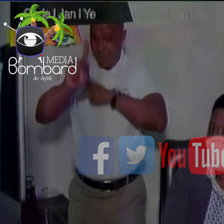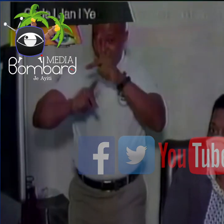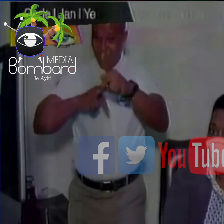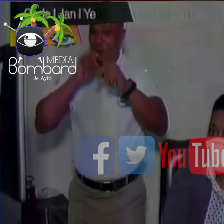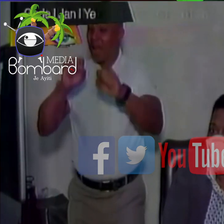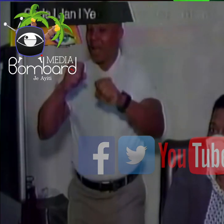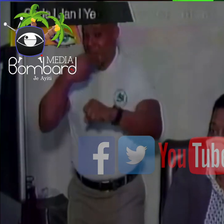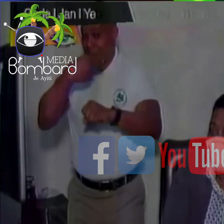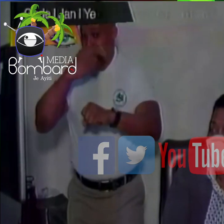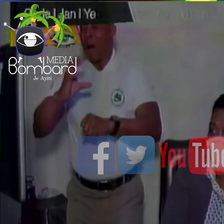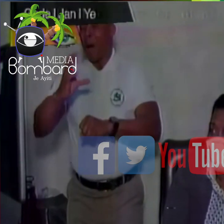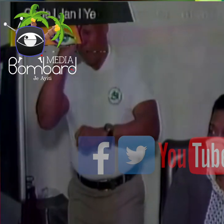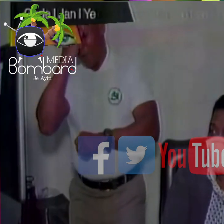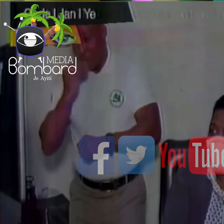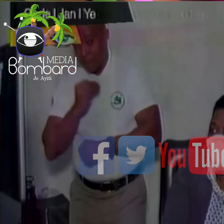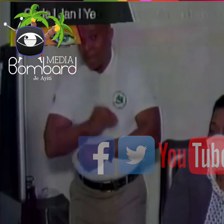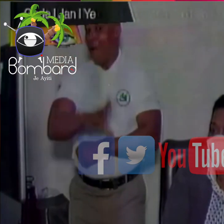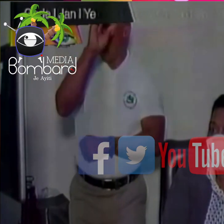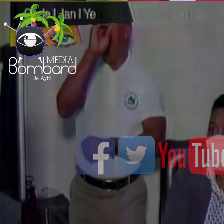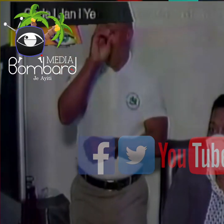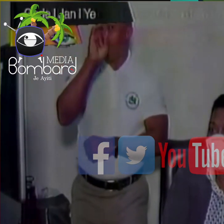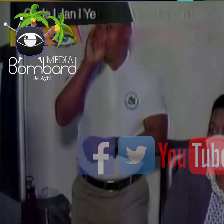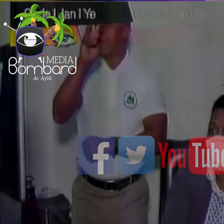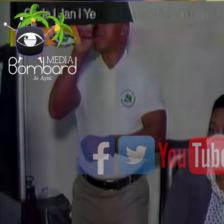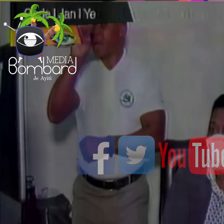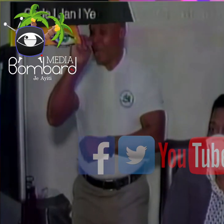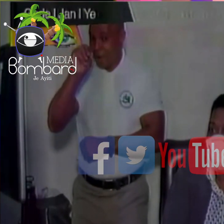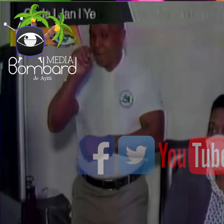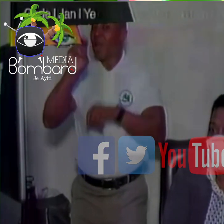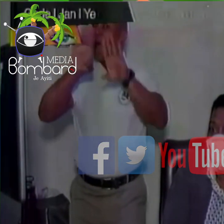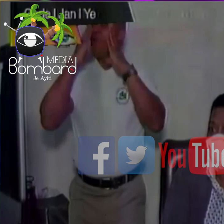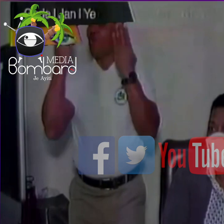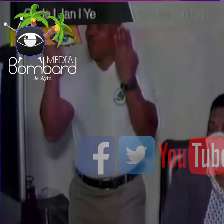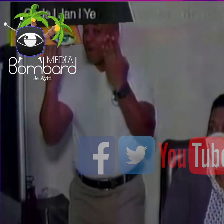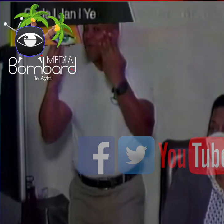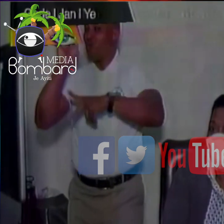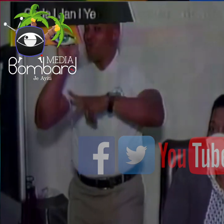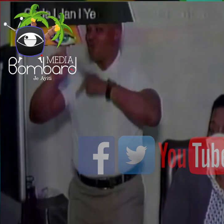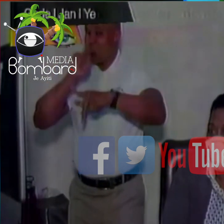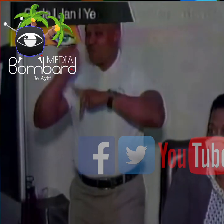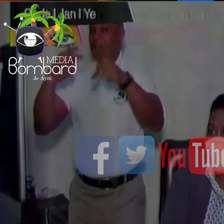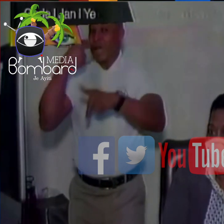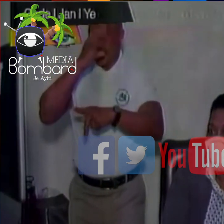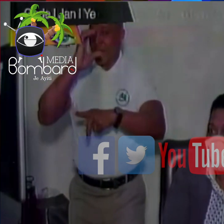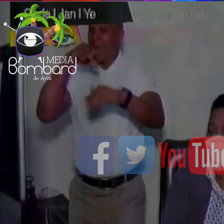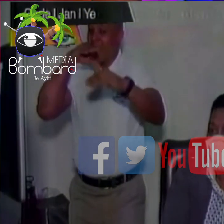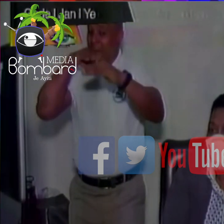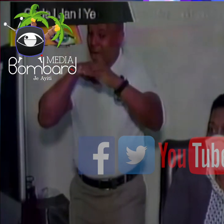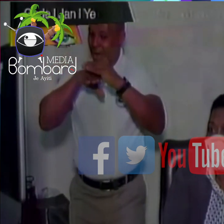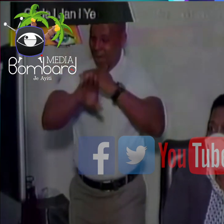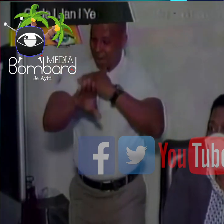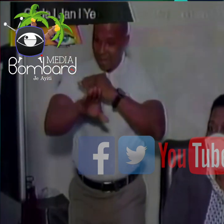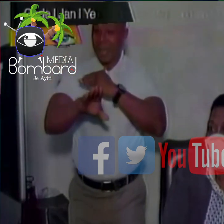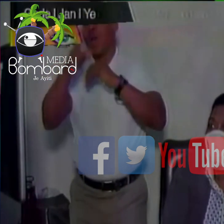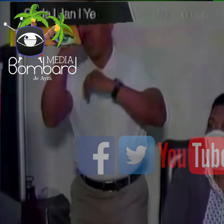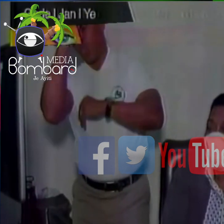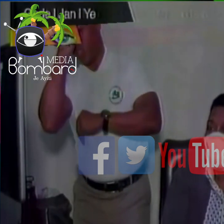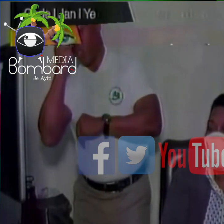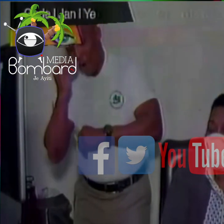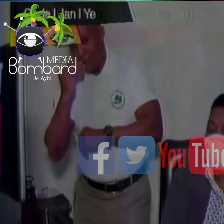te accompagner tout, by couverture, pour te capable d'ouvrir, pour dormir, et puis te venir tout avec masse, avec quelques kits,